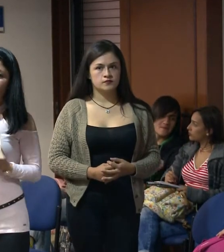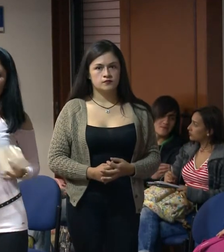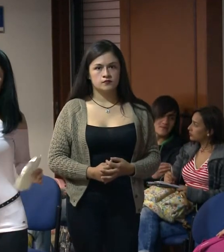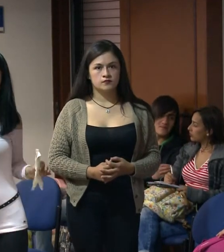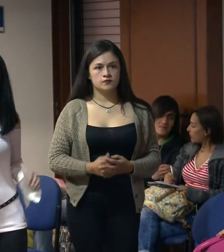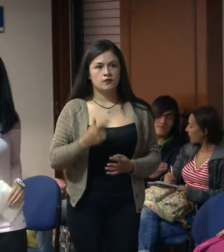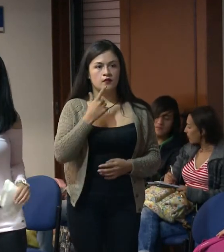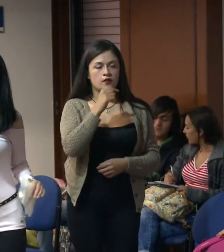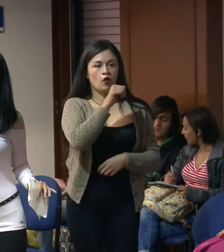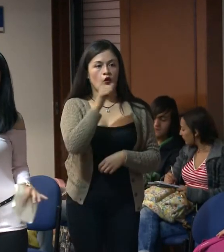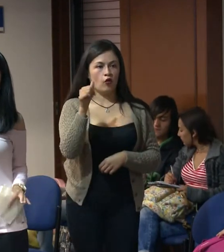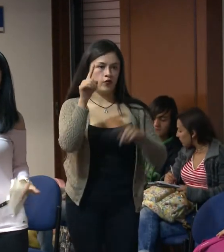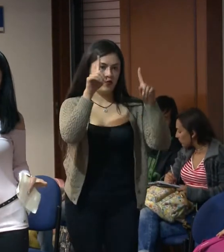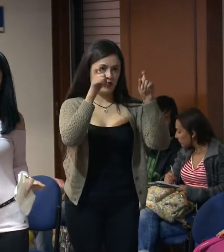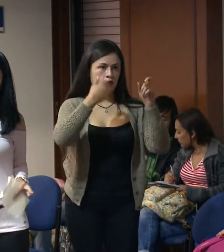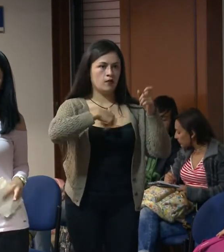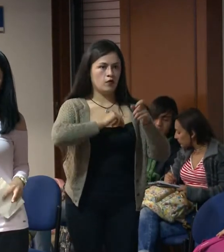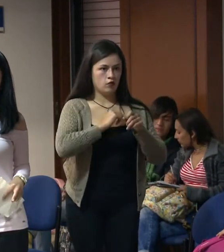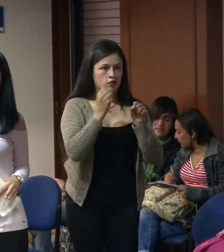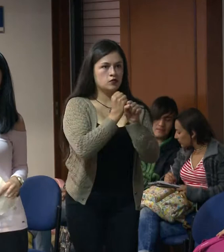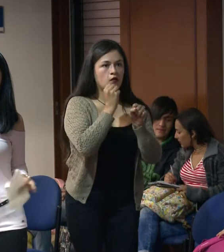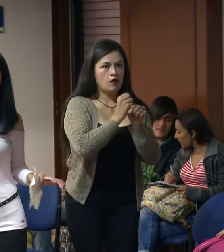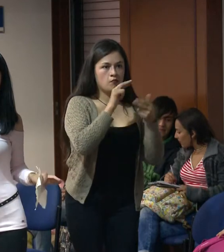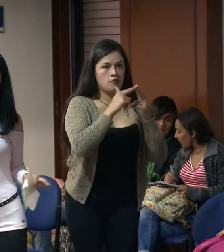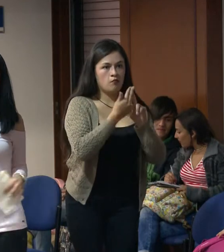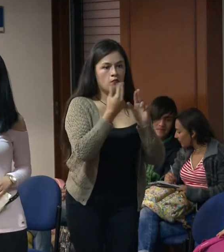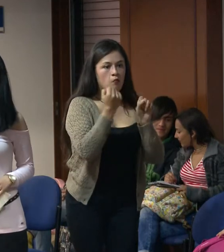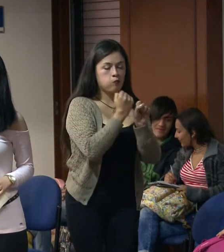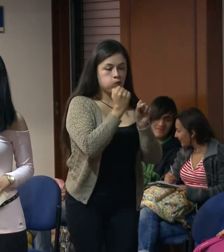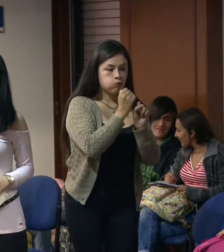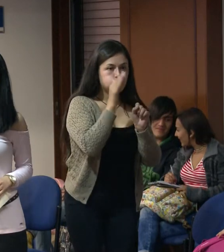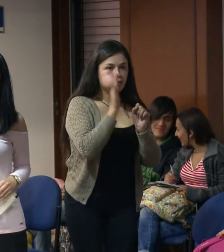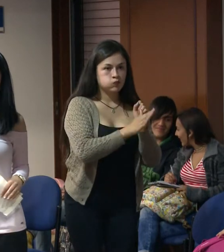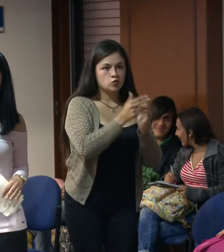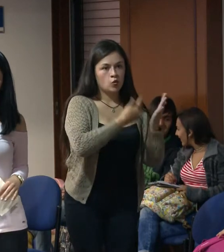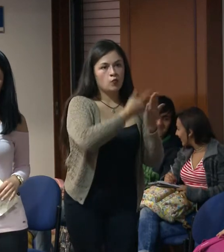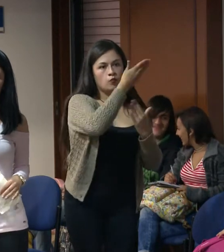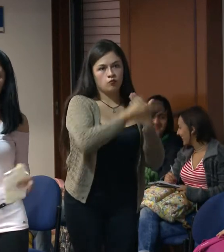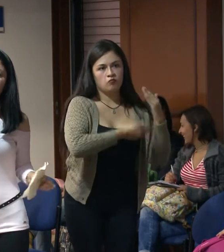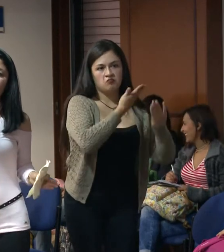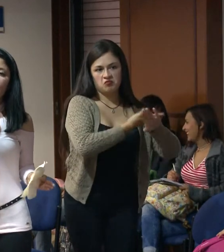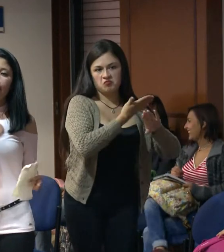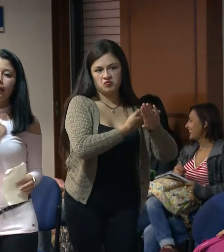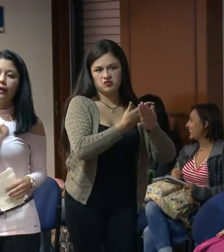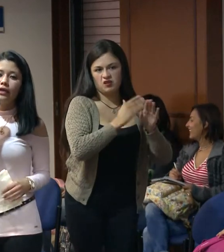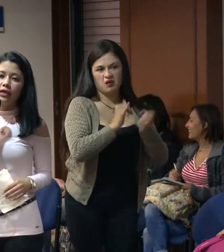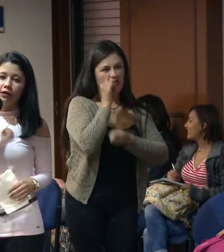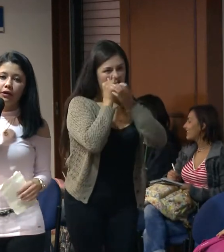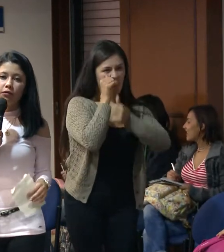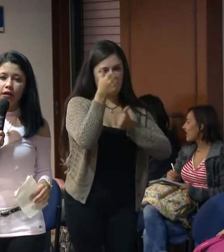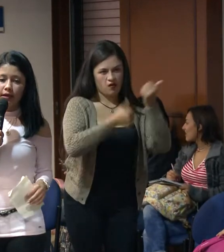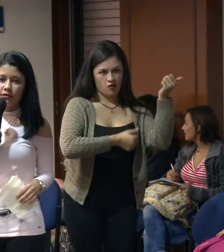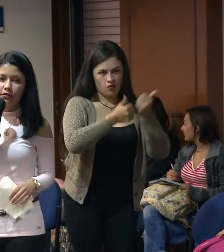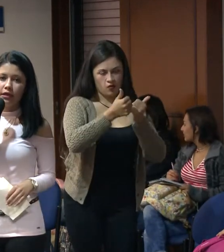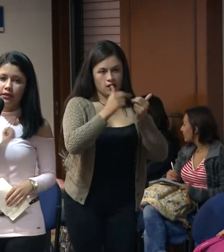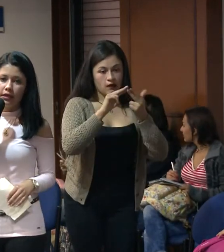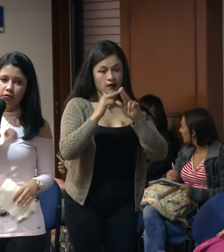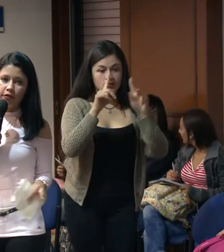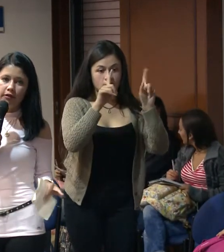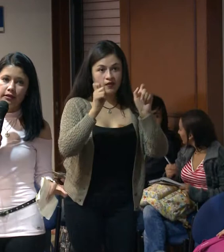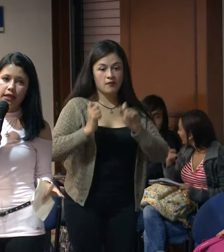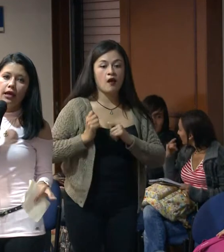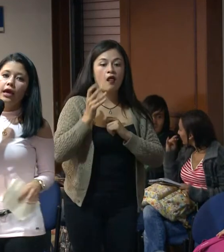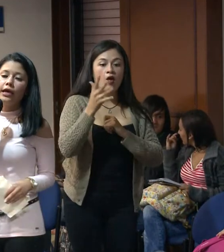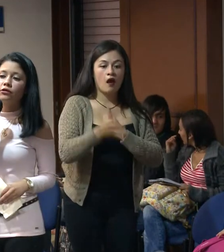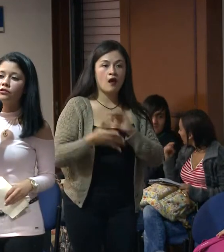Bueno, otro de los temas que nosotros tuvimos en cuenta para desarrollar toda la propuesta pedagógica tiene que ver con la narración de